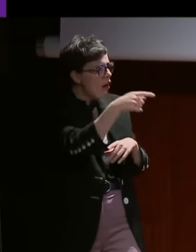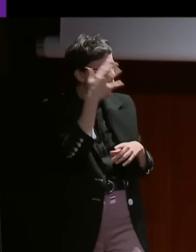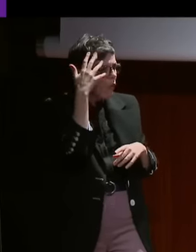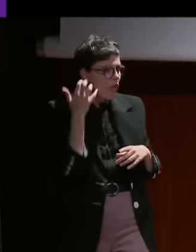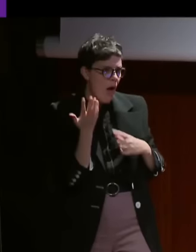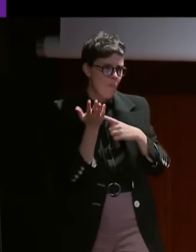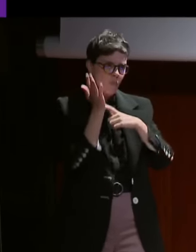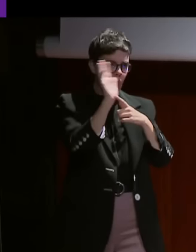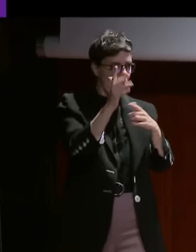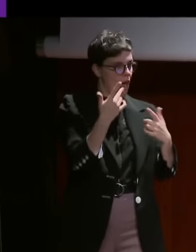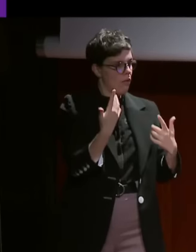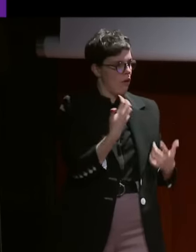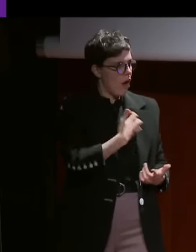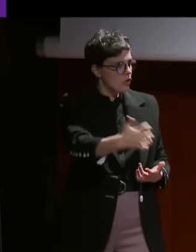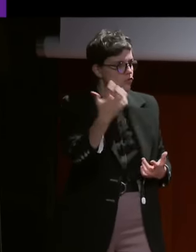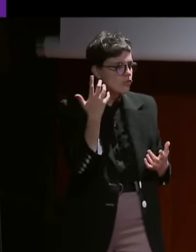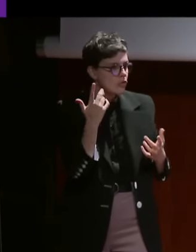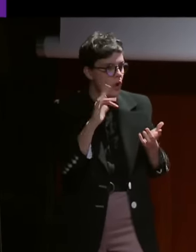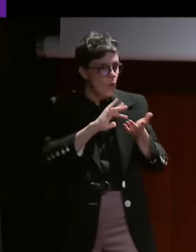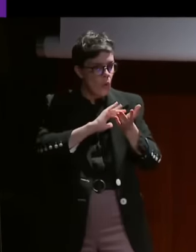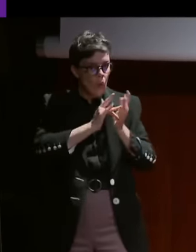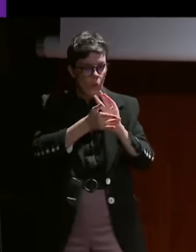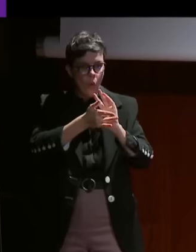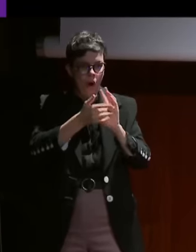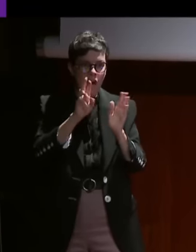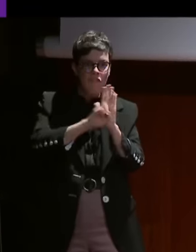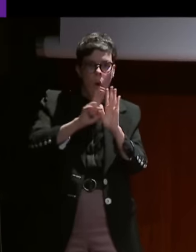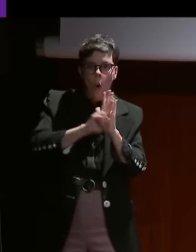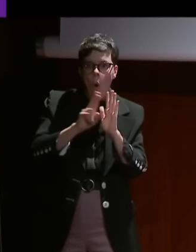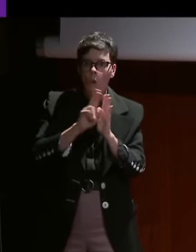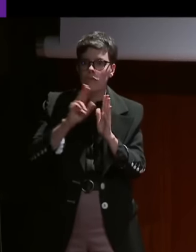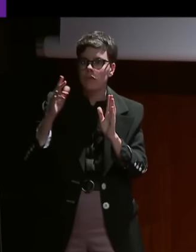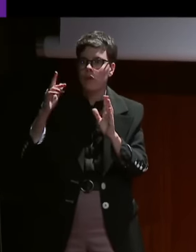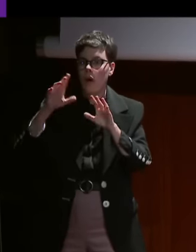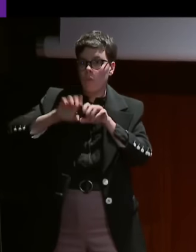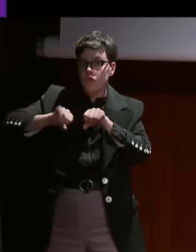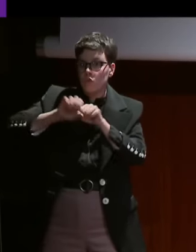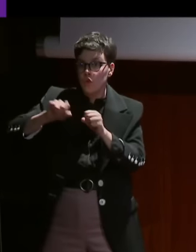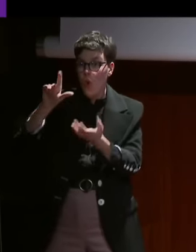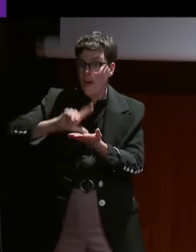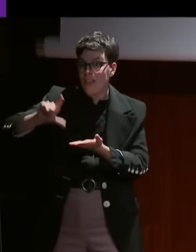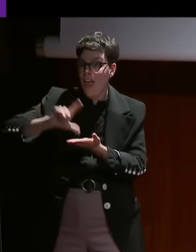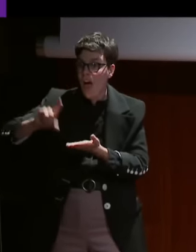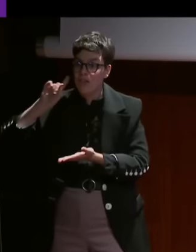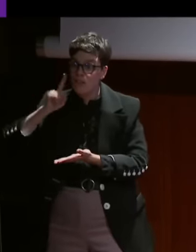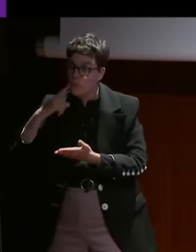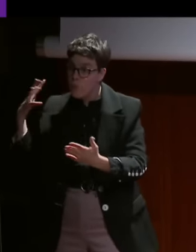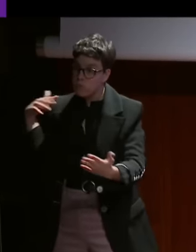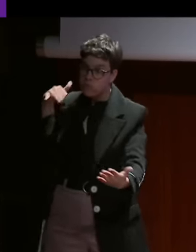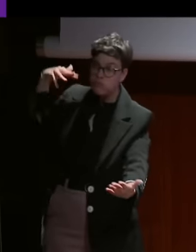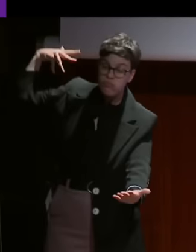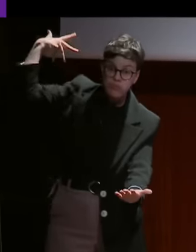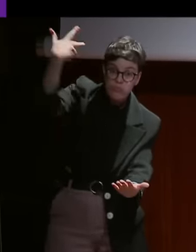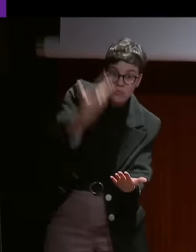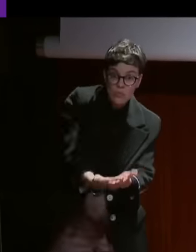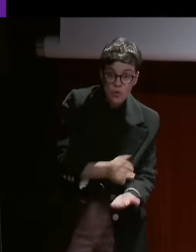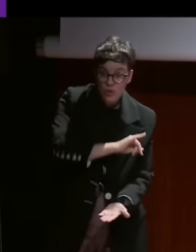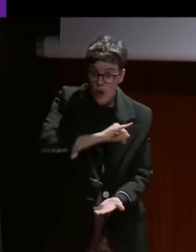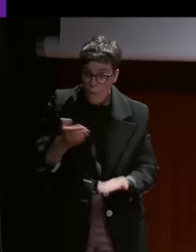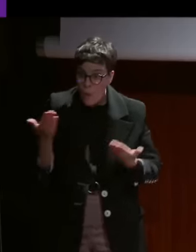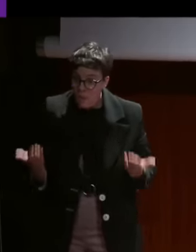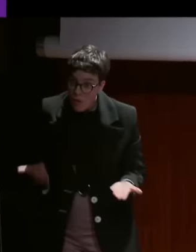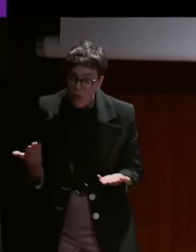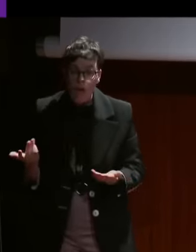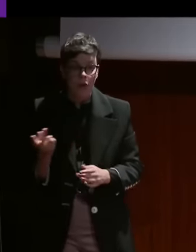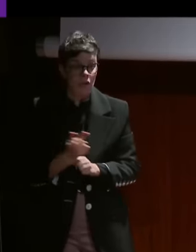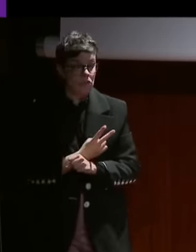Je remarque que dans ce qu'Andrea a présenté, il y a une grande richesse, il y a des références, il y a des productions